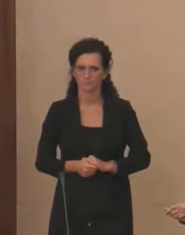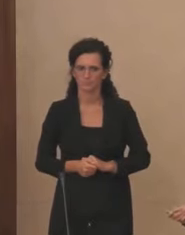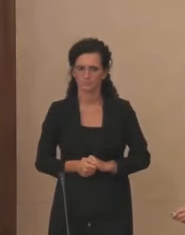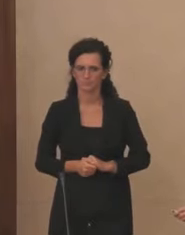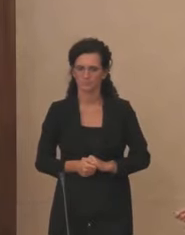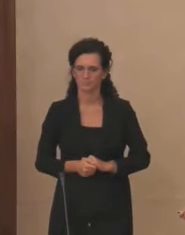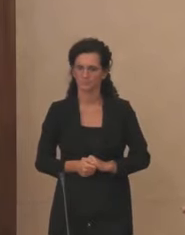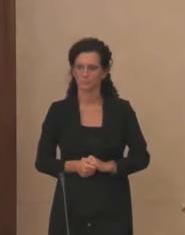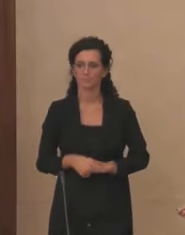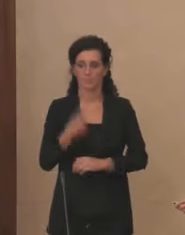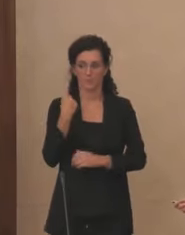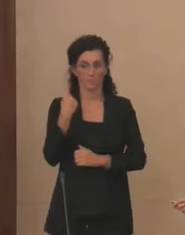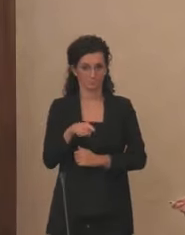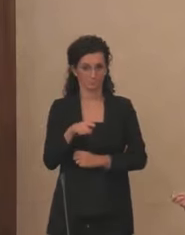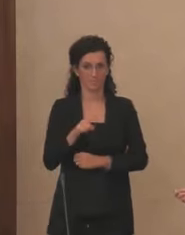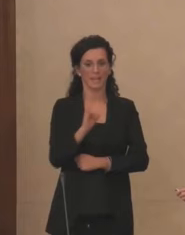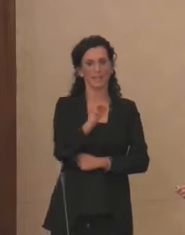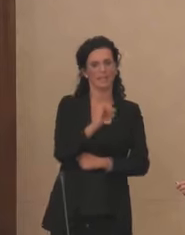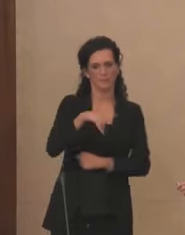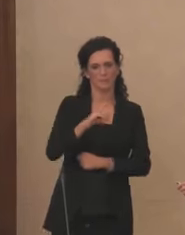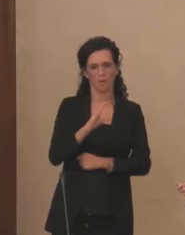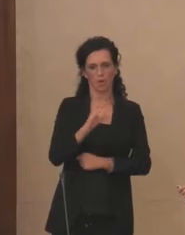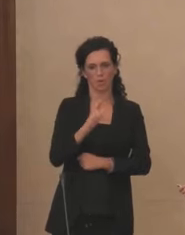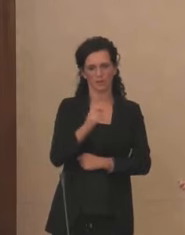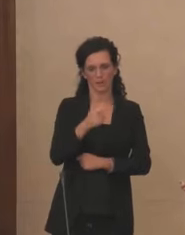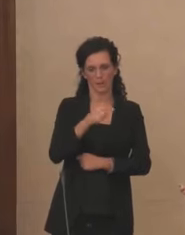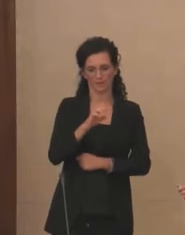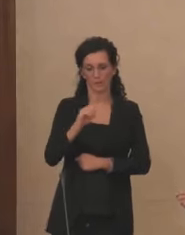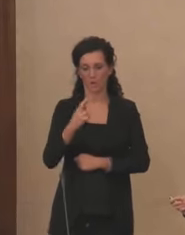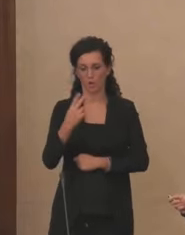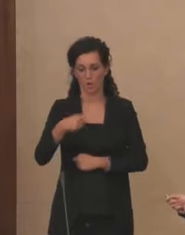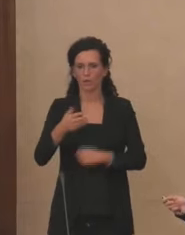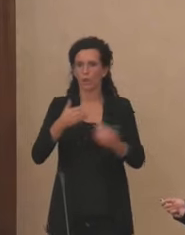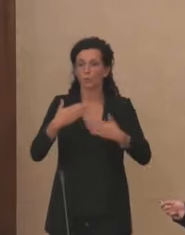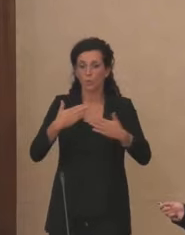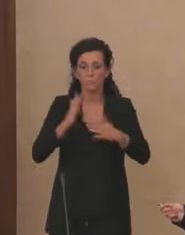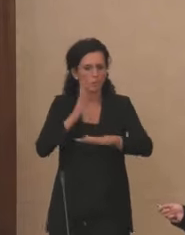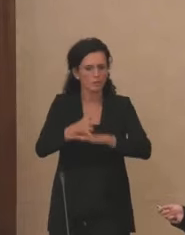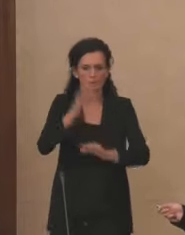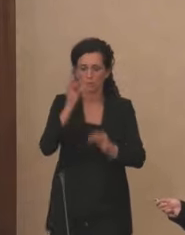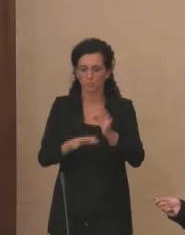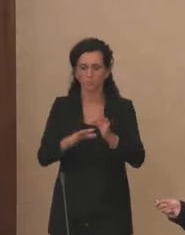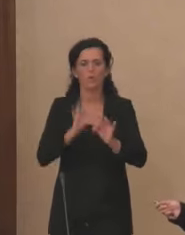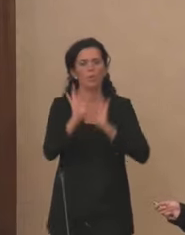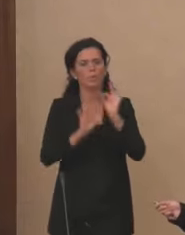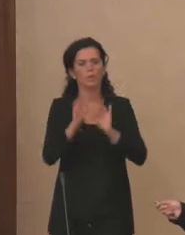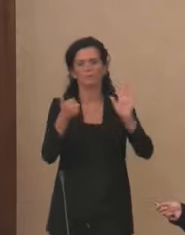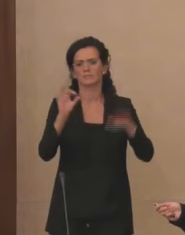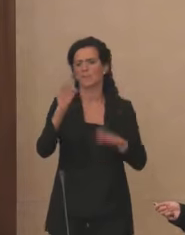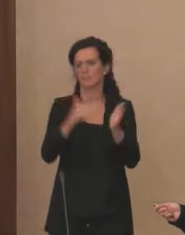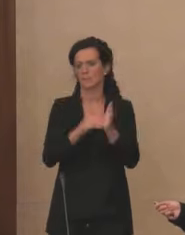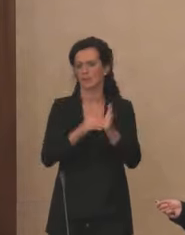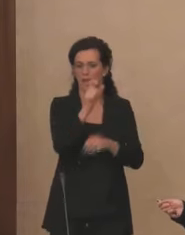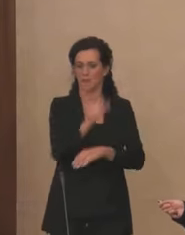Ed è per questa ragione che Ippocrate.org, intervenendo precocemente, ha curato ben oltre 60.000 pazienti. Alcuni sono andati in